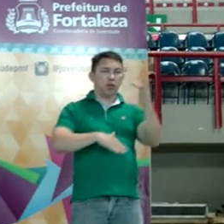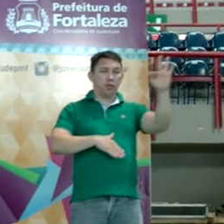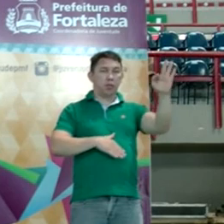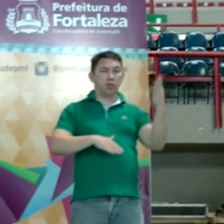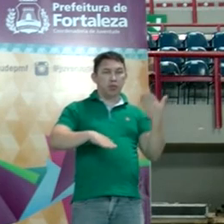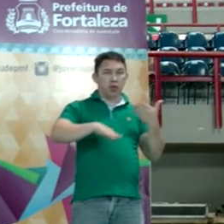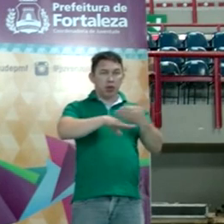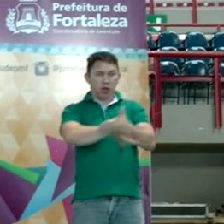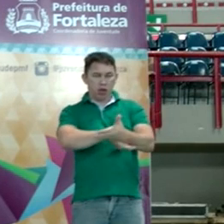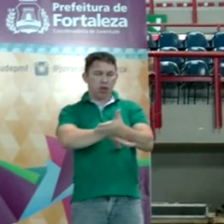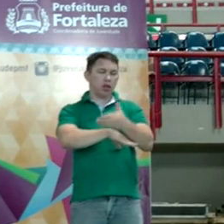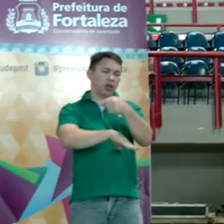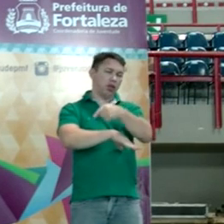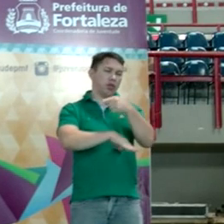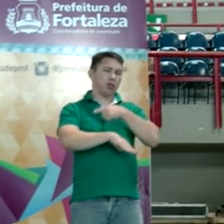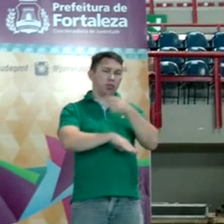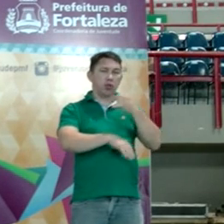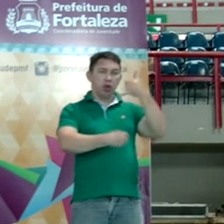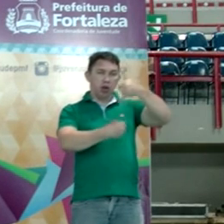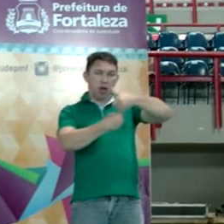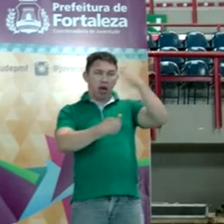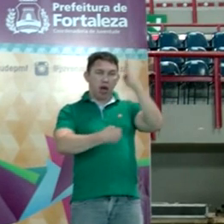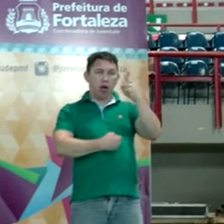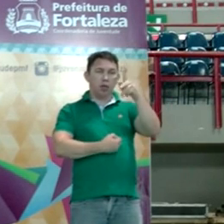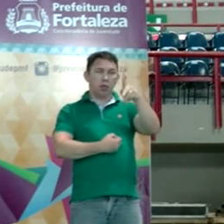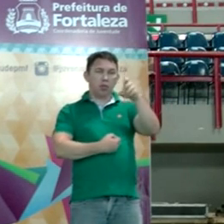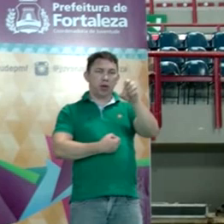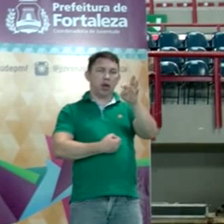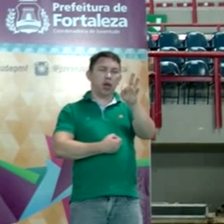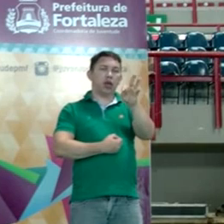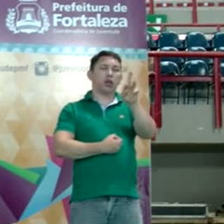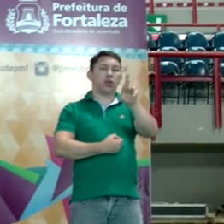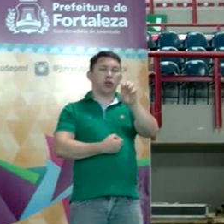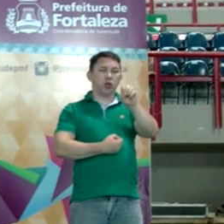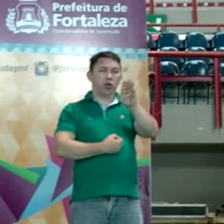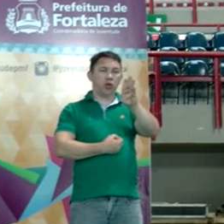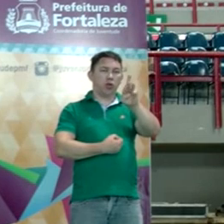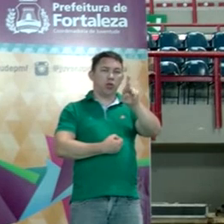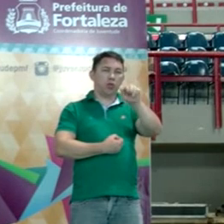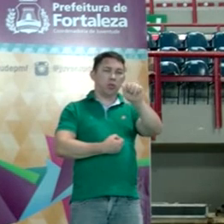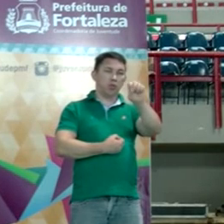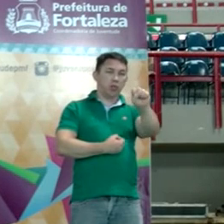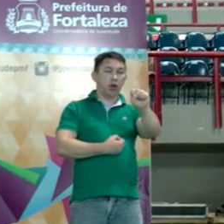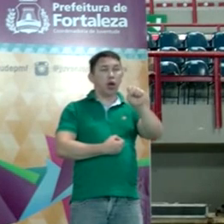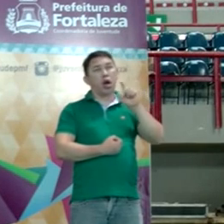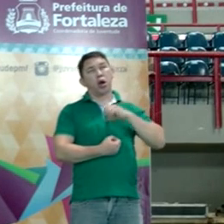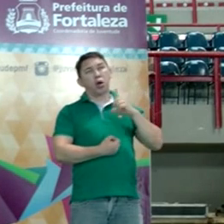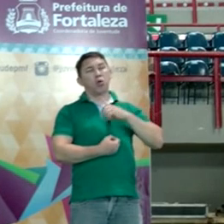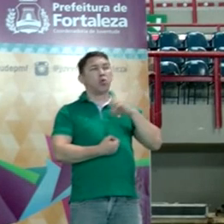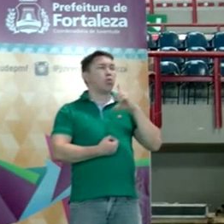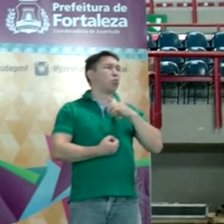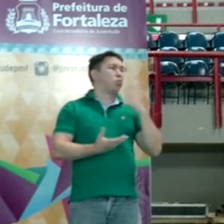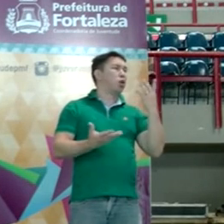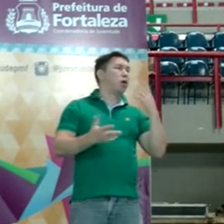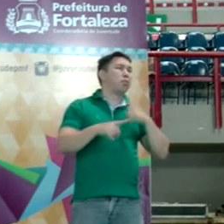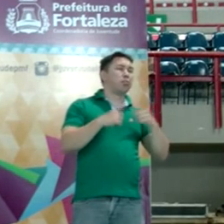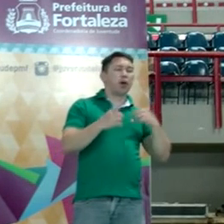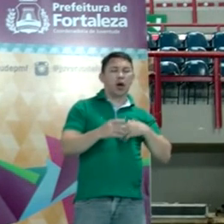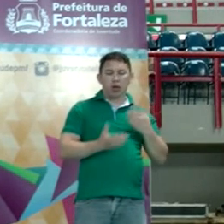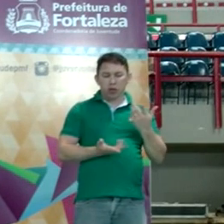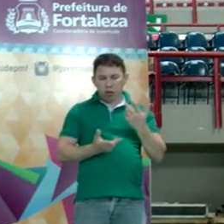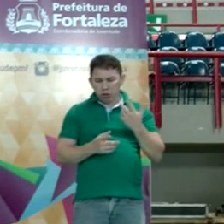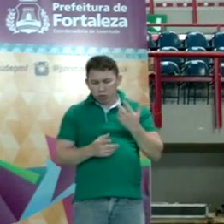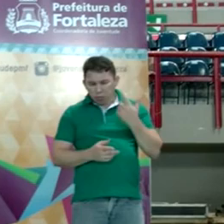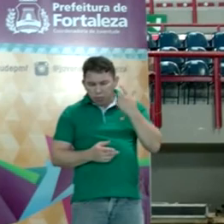mundo que entrar na Petrobras, a priori, deveria ter feito concurso. Mas aí um belo dia a Petrobras acha que ela está gastando